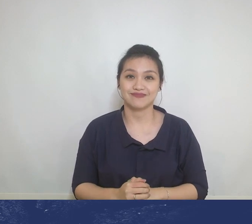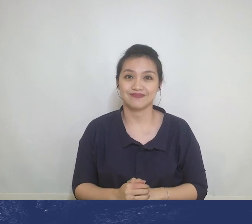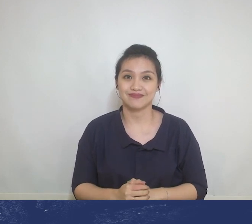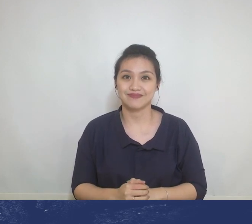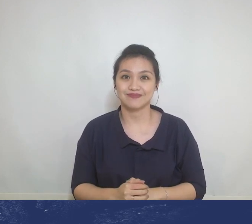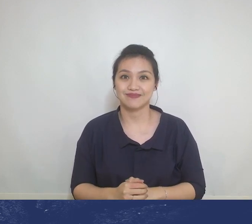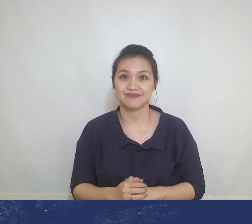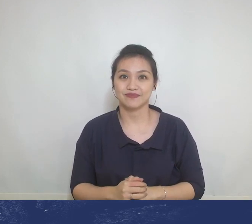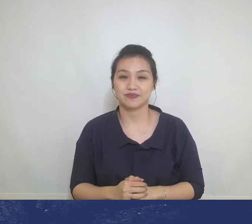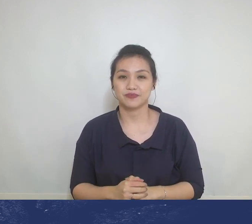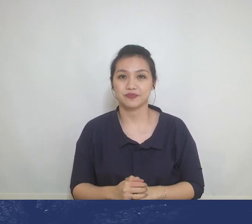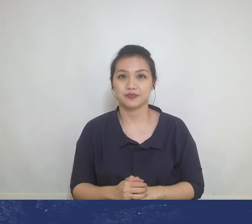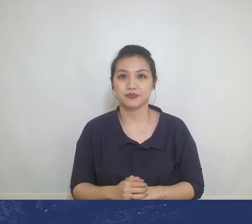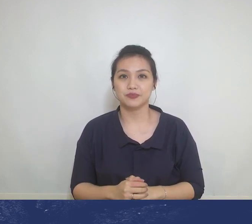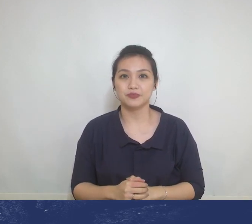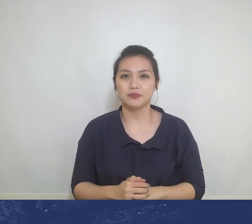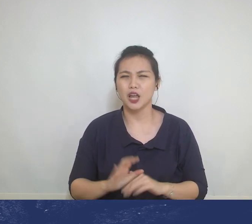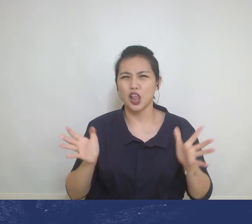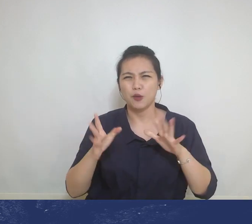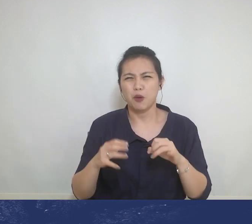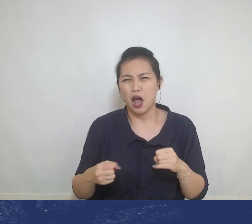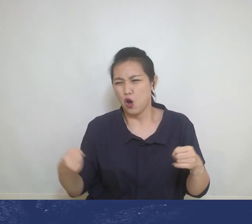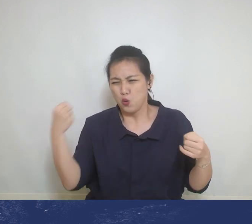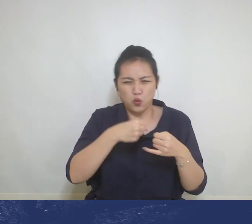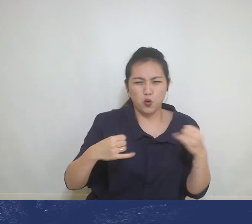pergi karena mau dibunuh sama Esau. Apa